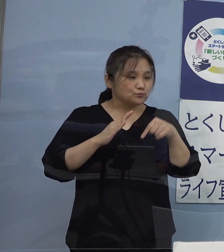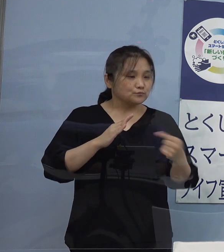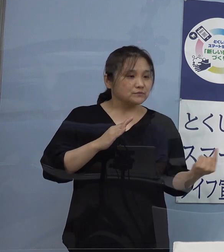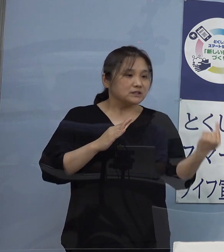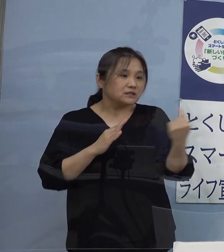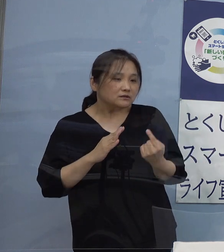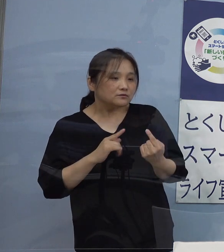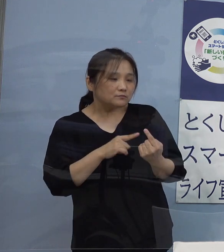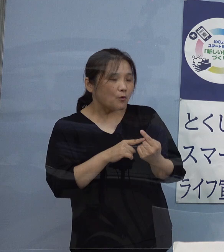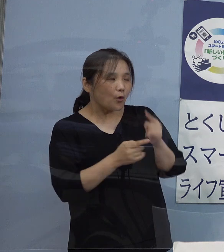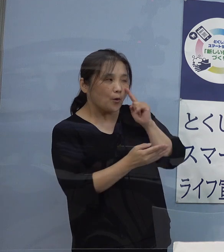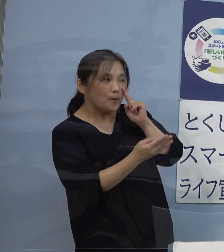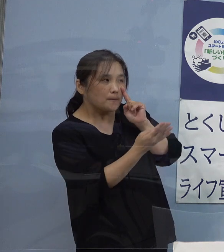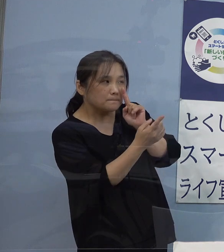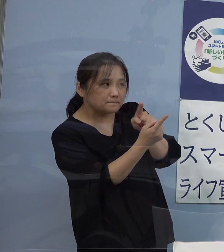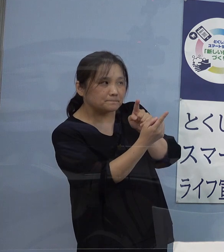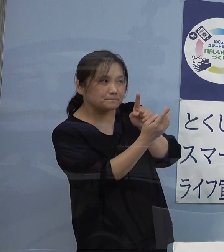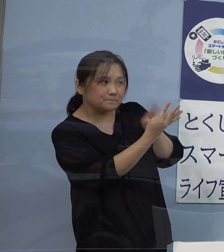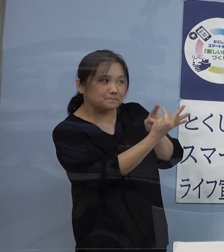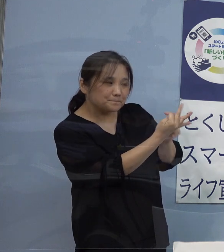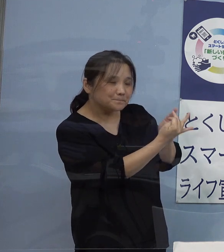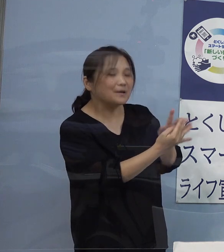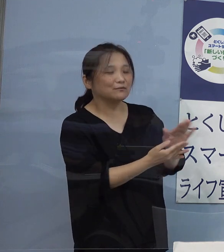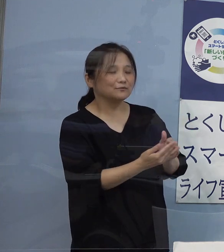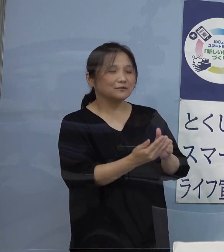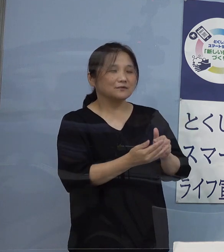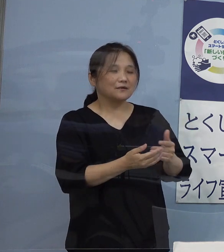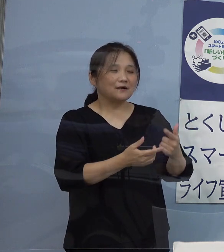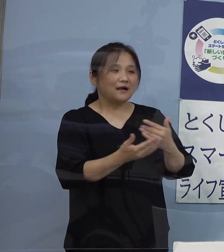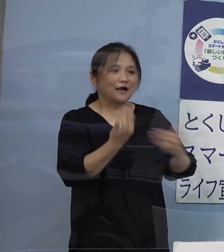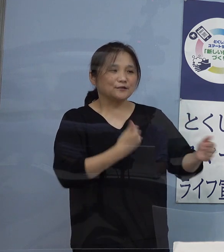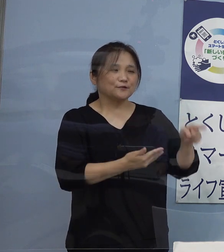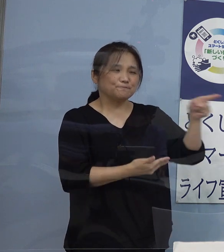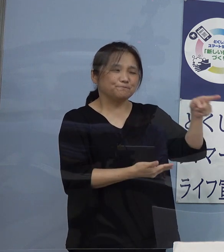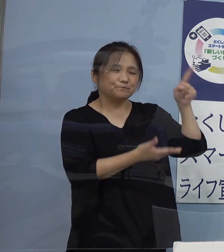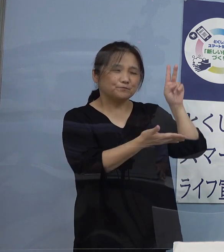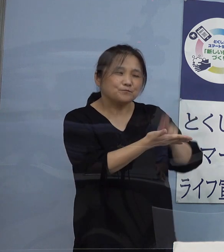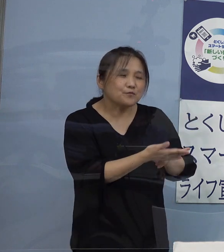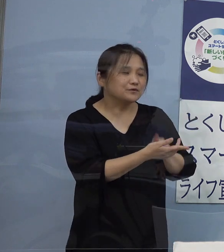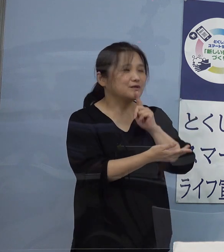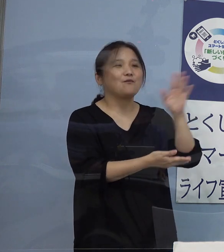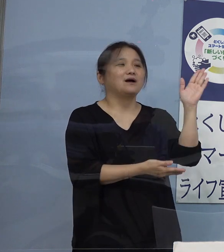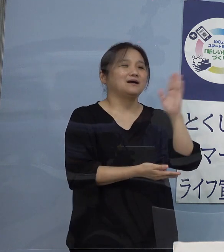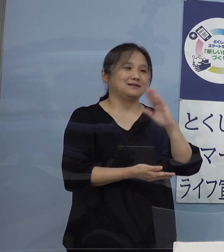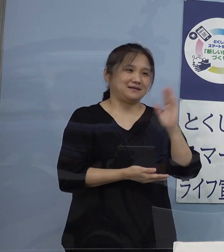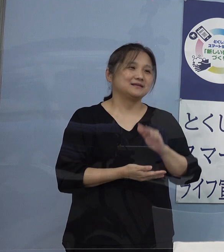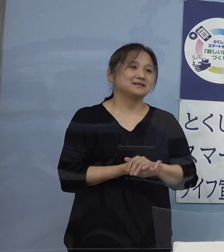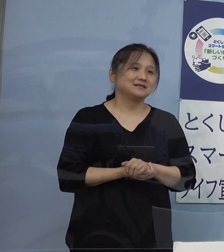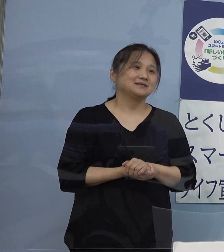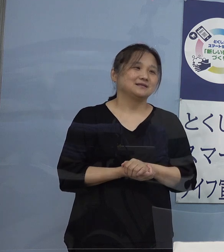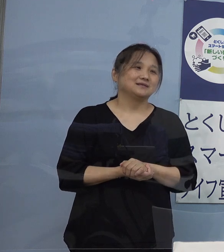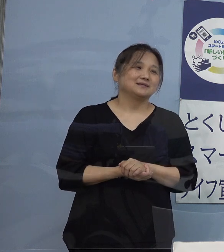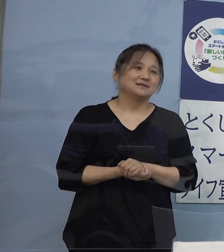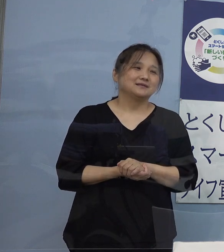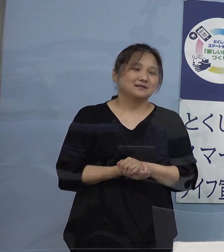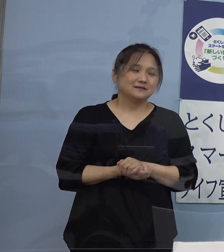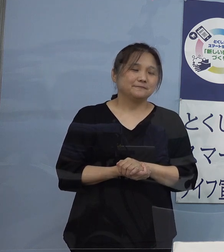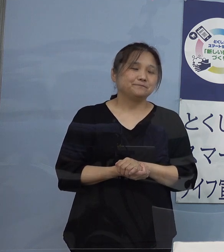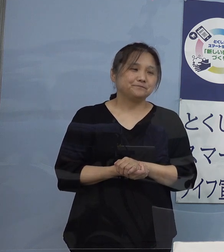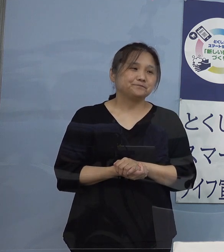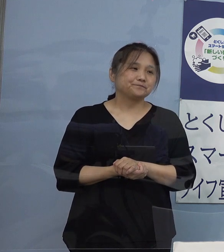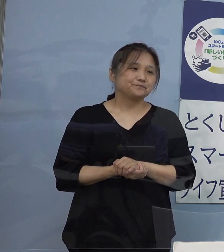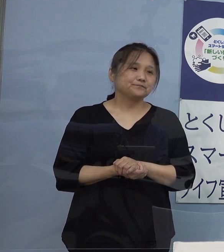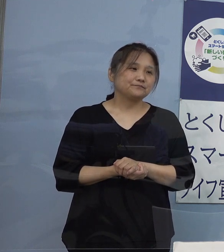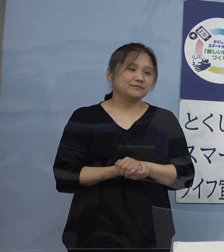見受けられると。確定的にそれがそうだと言ったんであれば、これは外だということを申し上げているところですけ